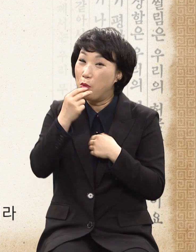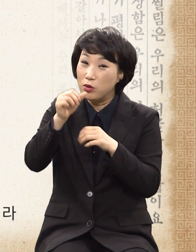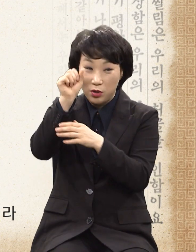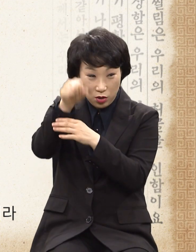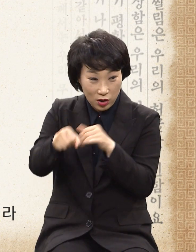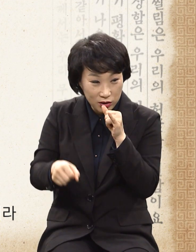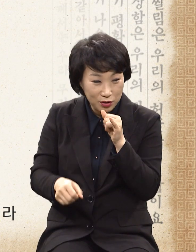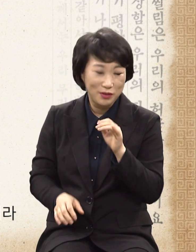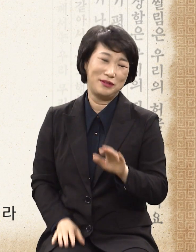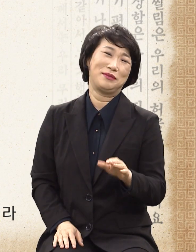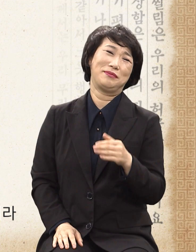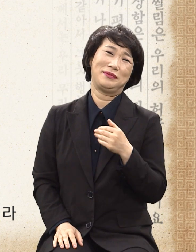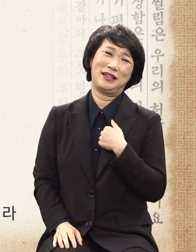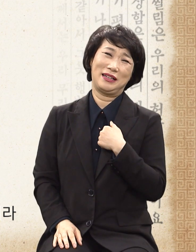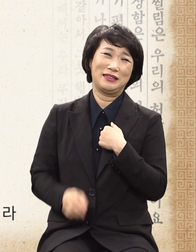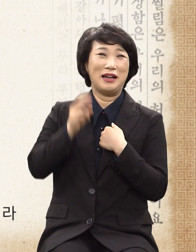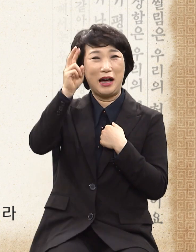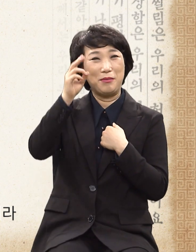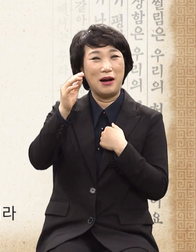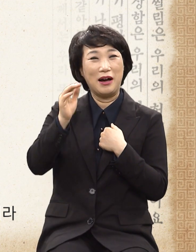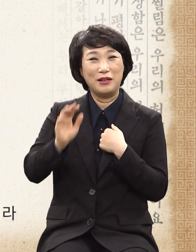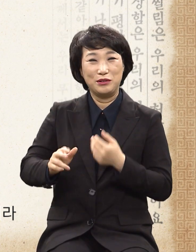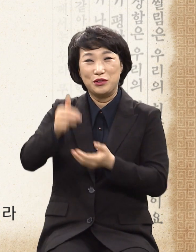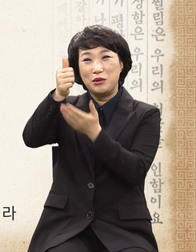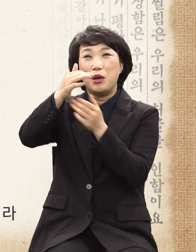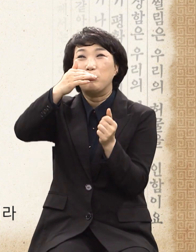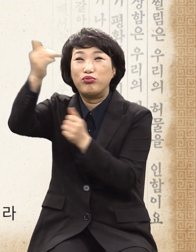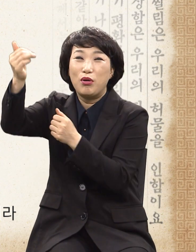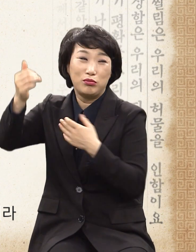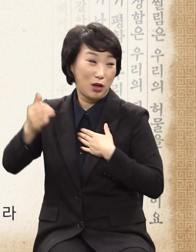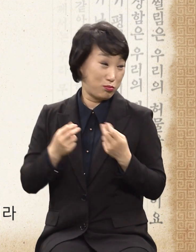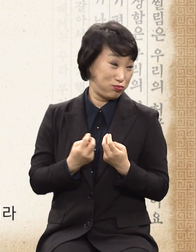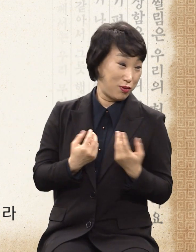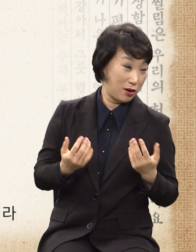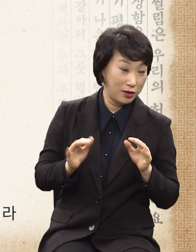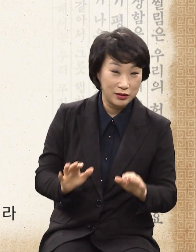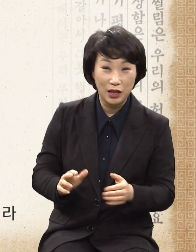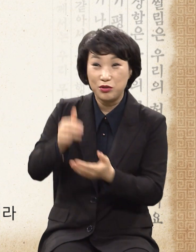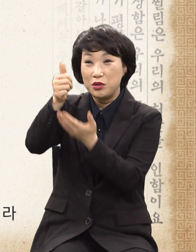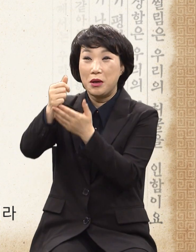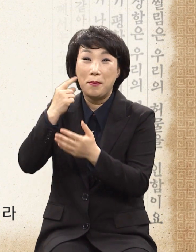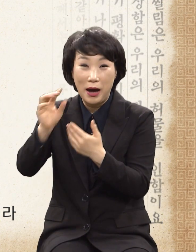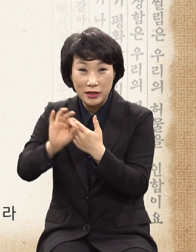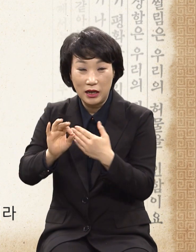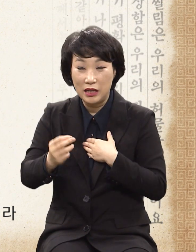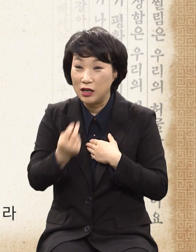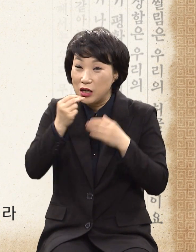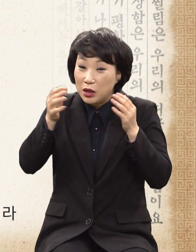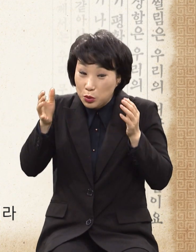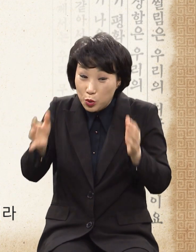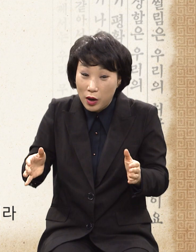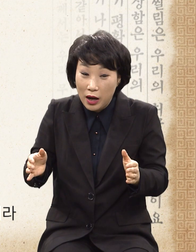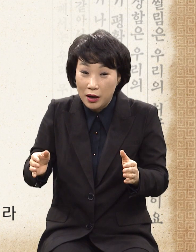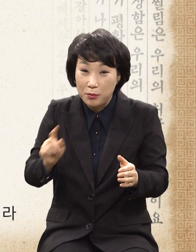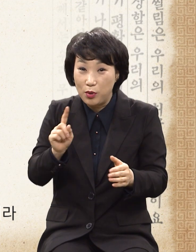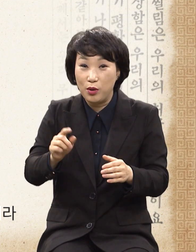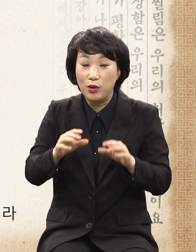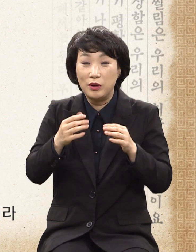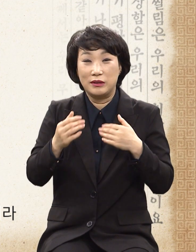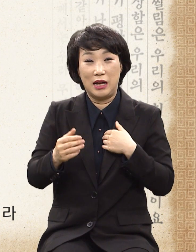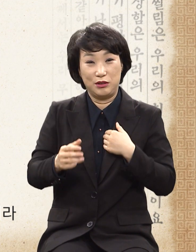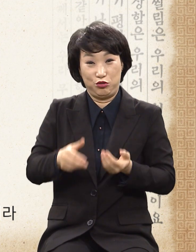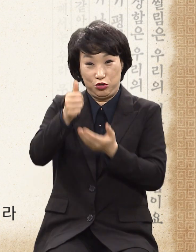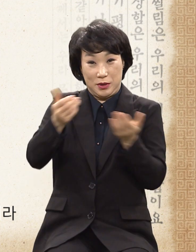주신다면 나는 불러가시면 할 수 없으나 주님이 이 땅에 육신이 있는 나는 쉬지